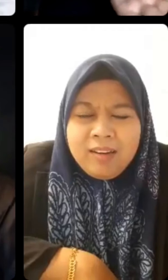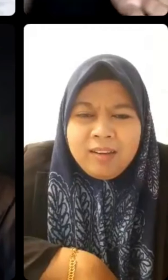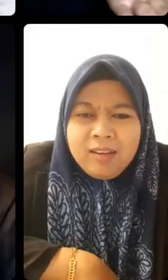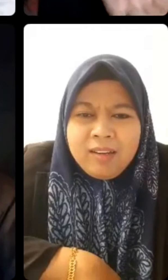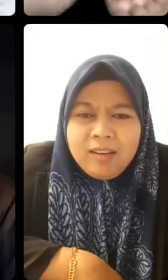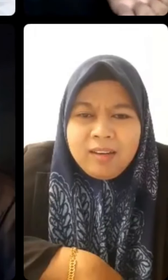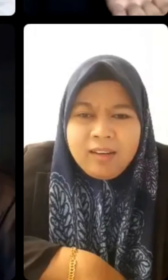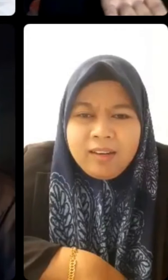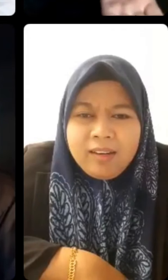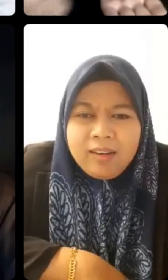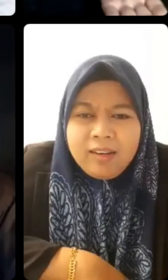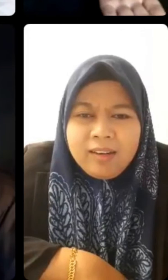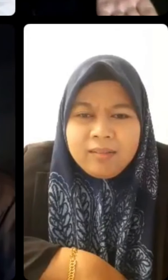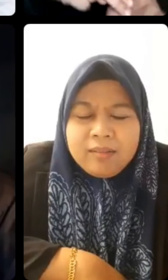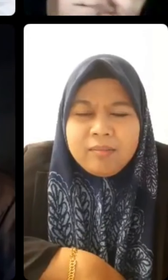isyarat,